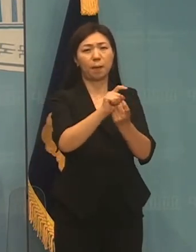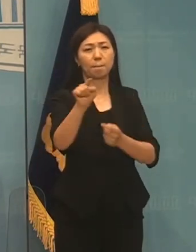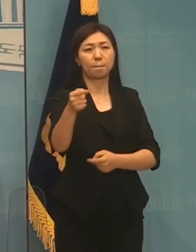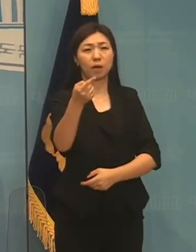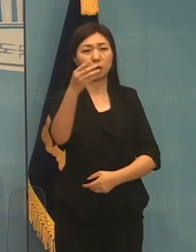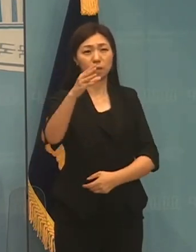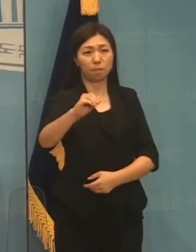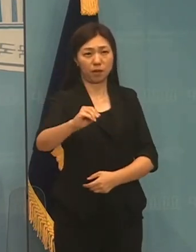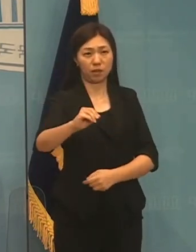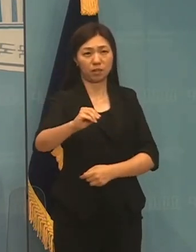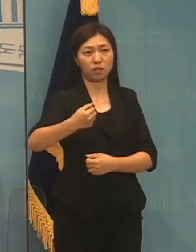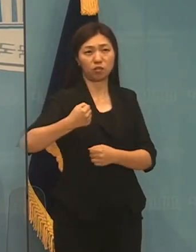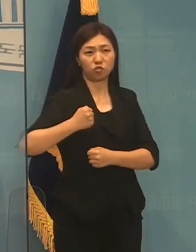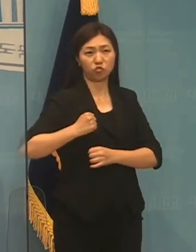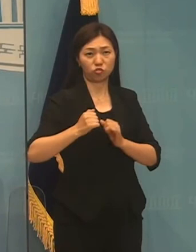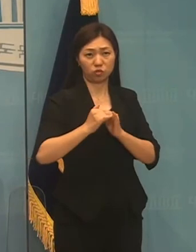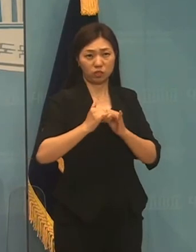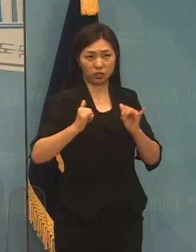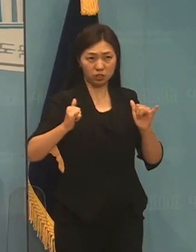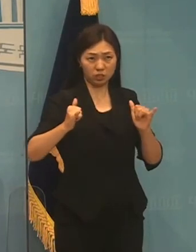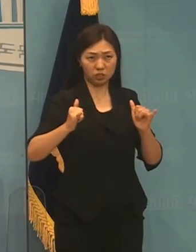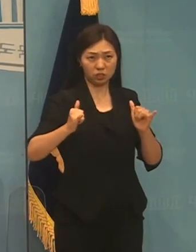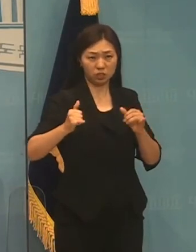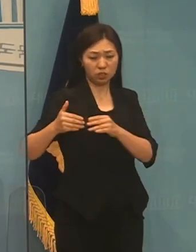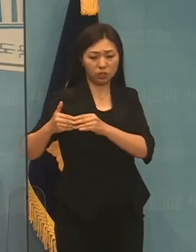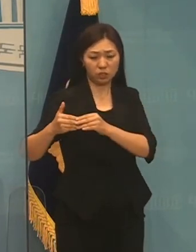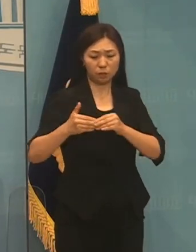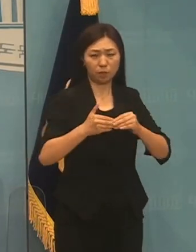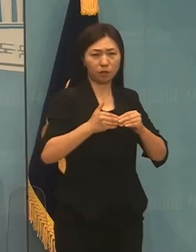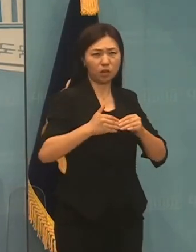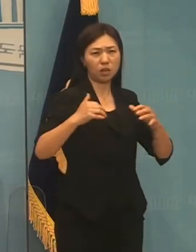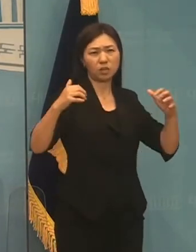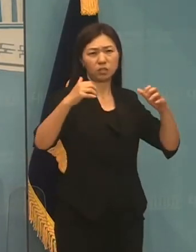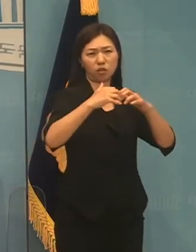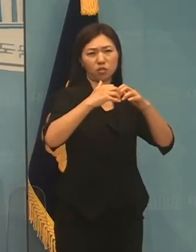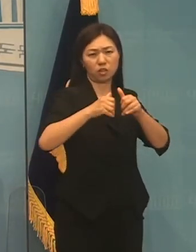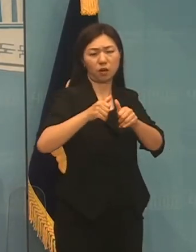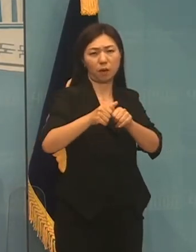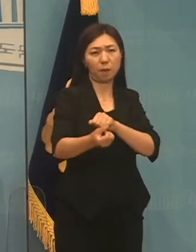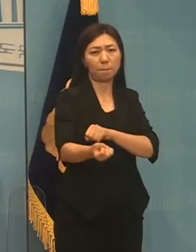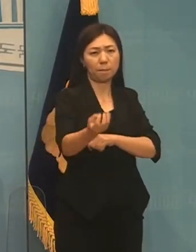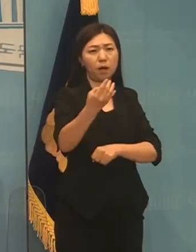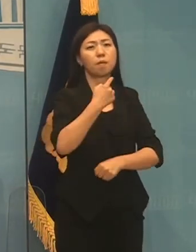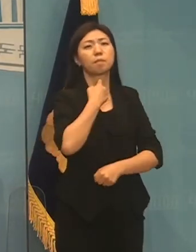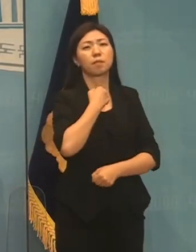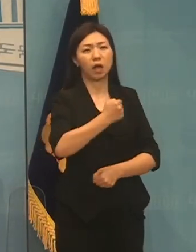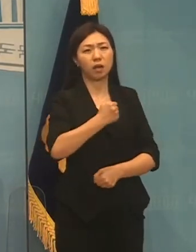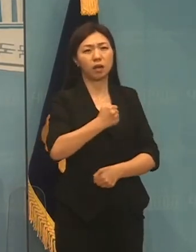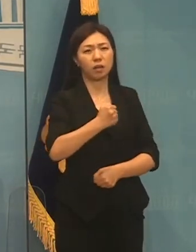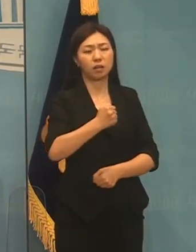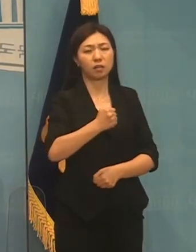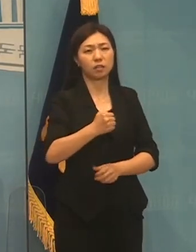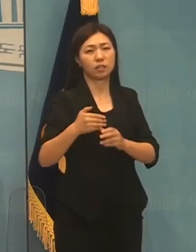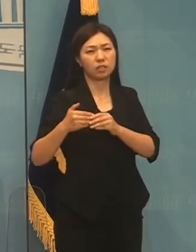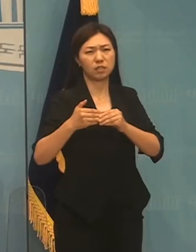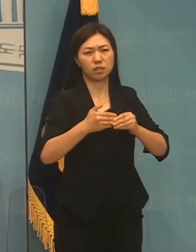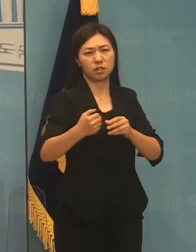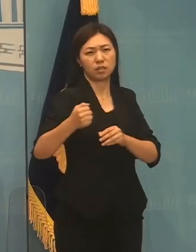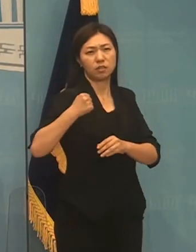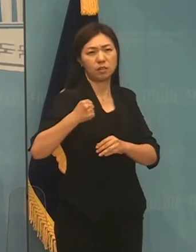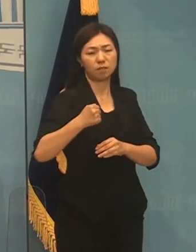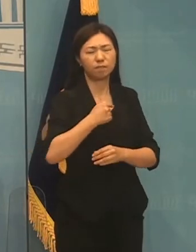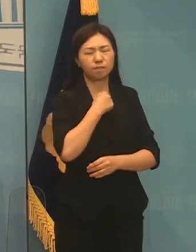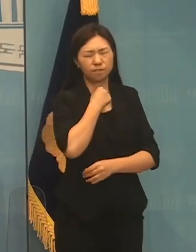백만대군을 지하여 전쟁을 승리로 이끌 수 있을 정도로 강력한 리더십을 갈망하고